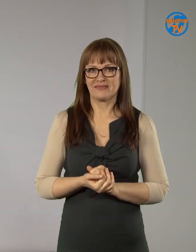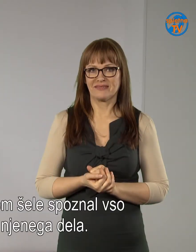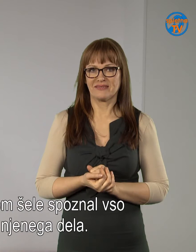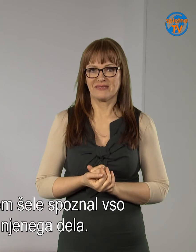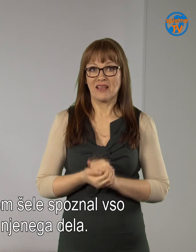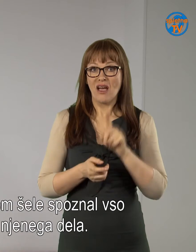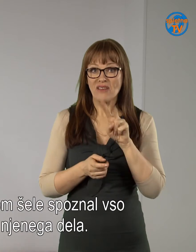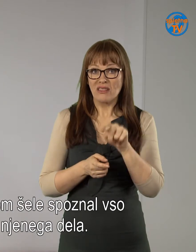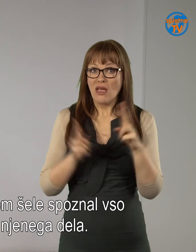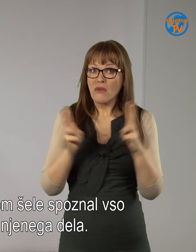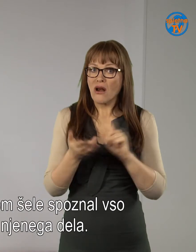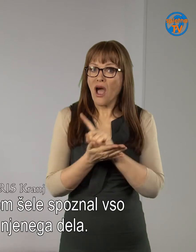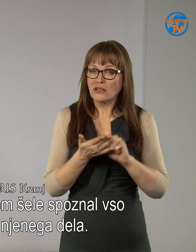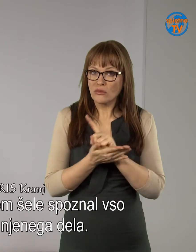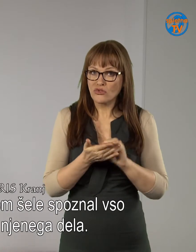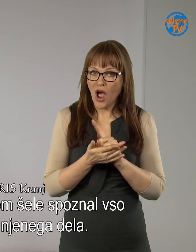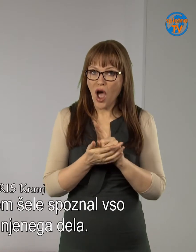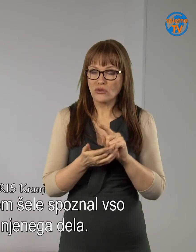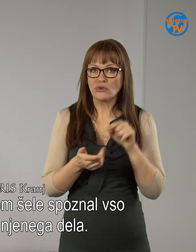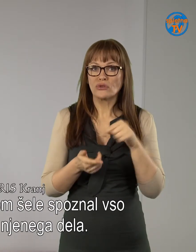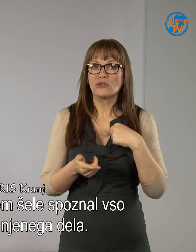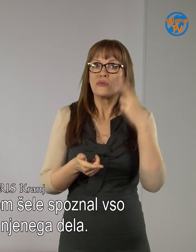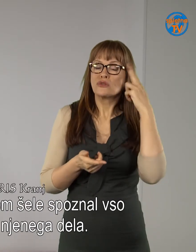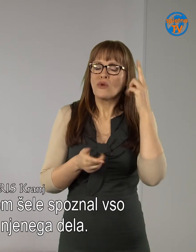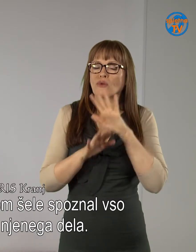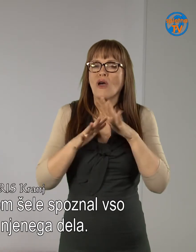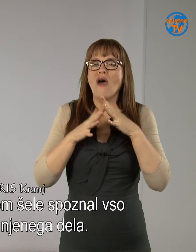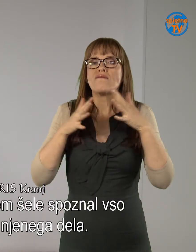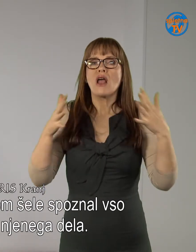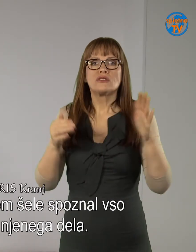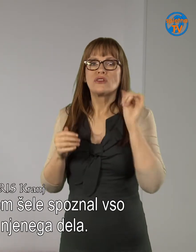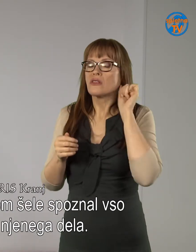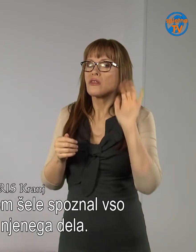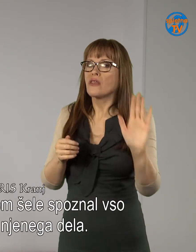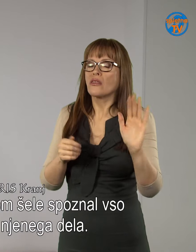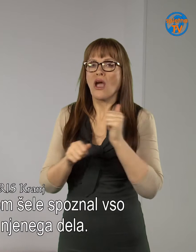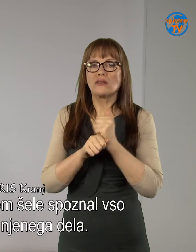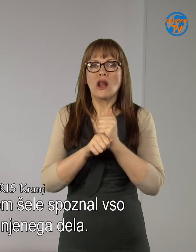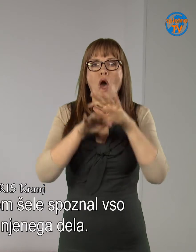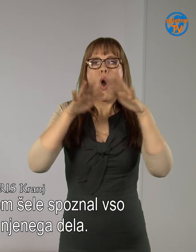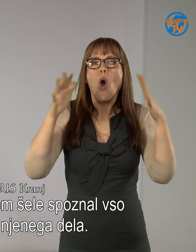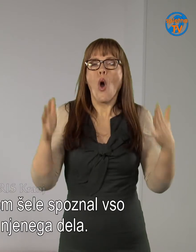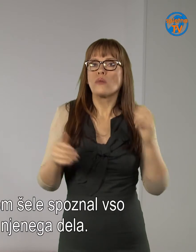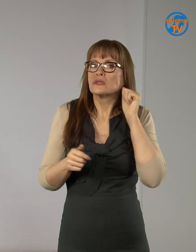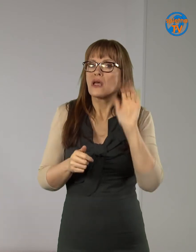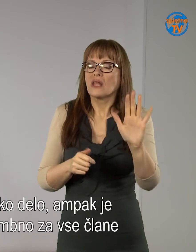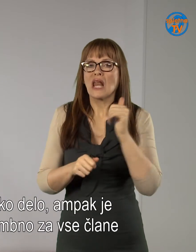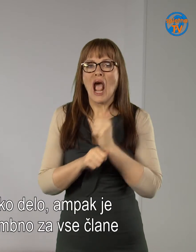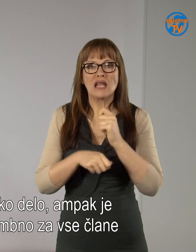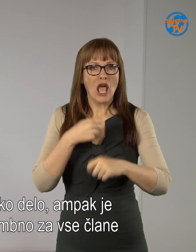V tem kratkem času sem šele spoznal vso veličino njenega dela, obseg njenega delovanja. Ni